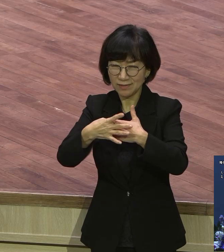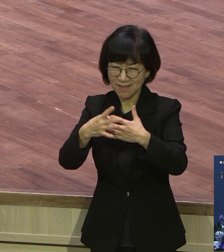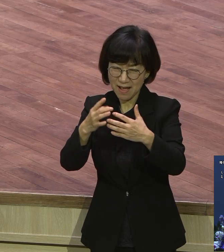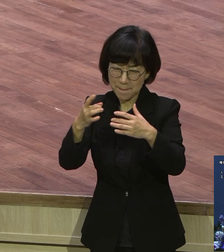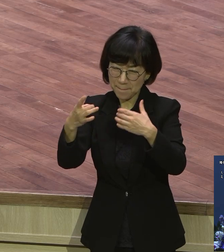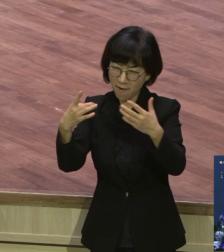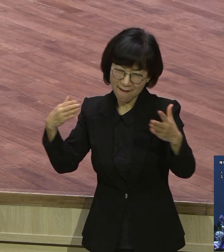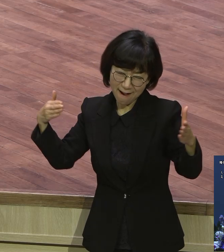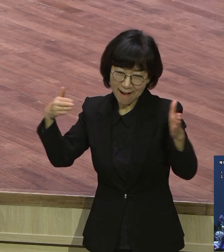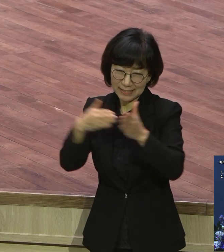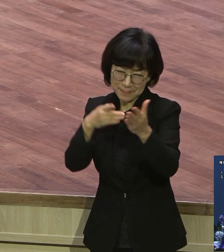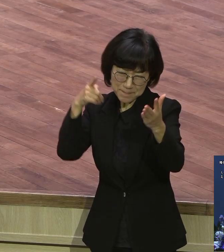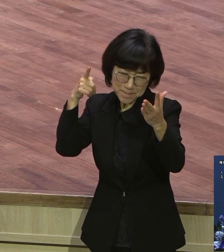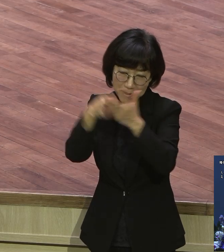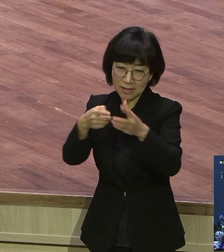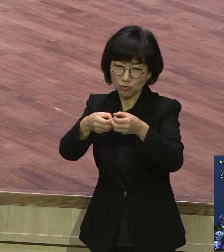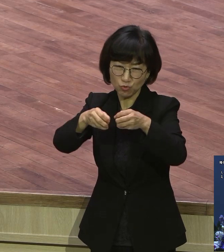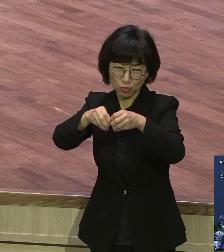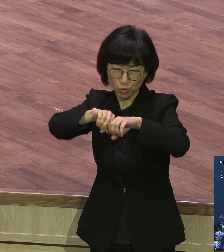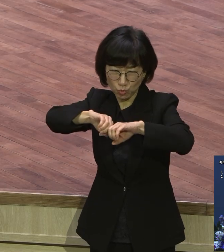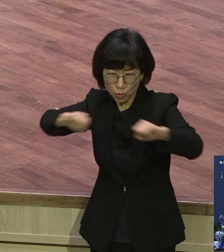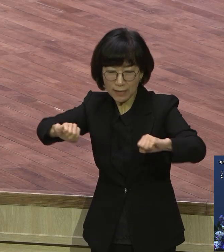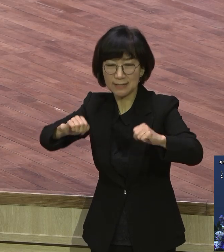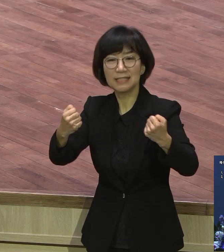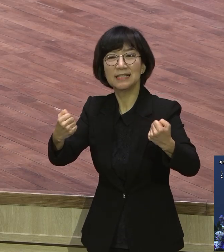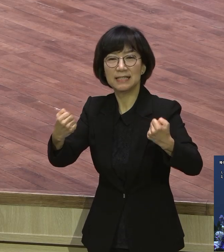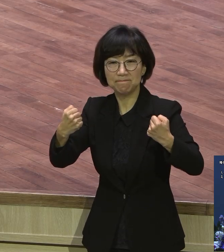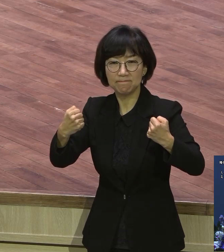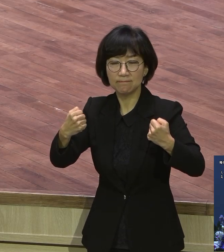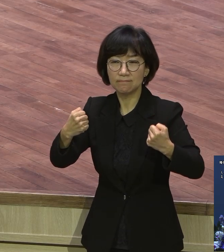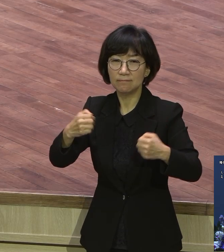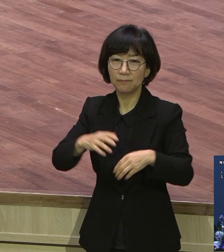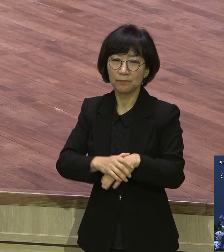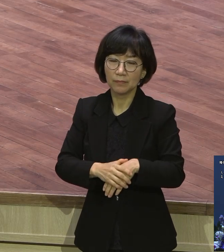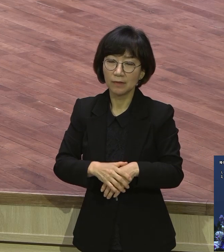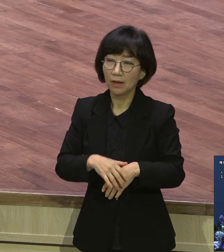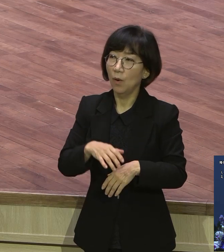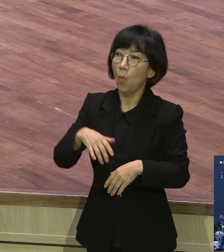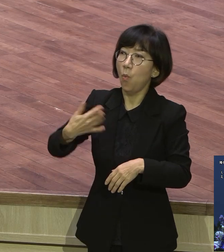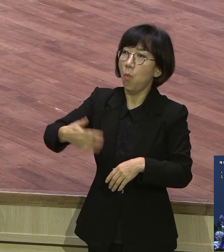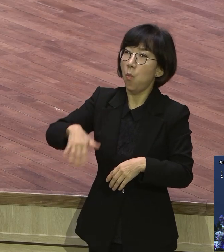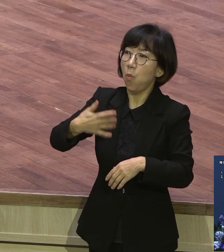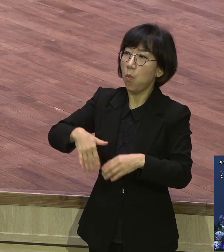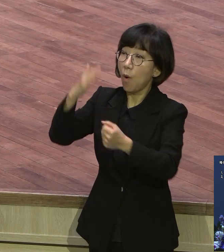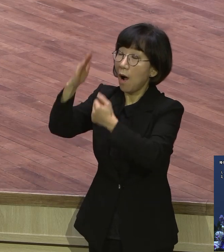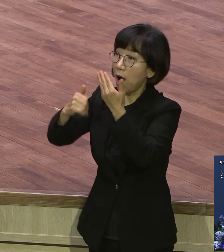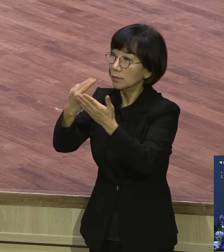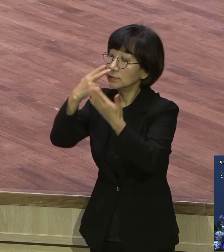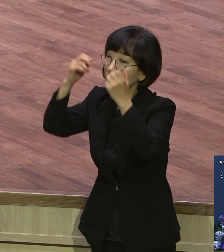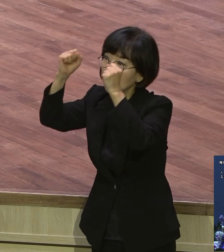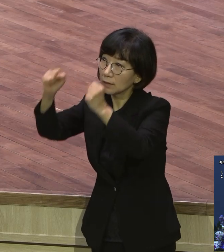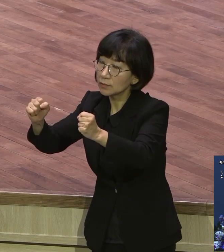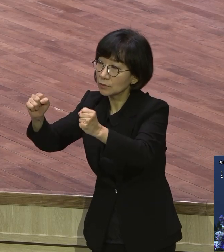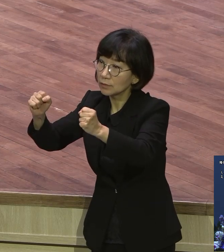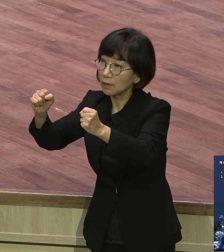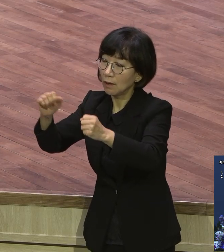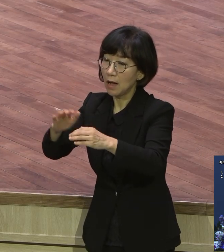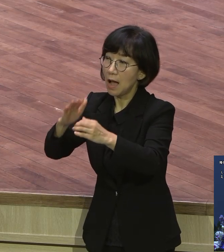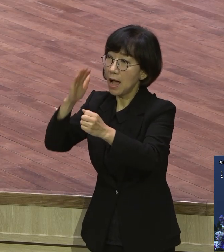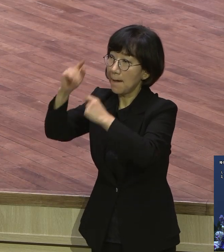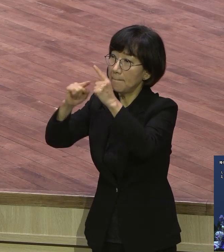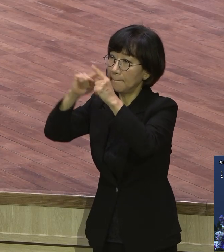만난 사람 야 하나님이 살아계시나 말씀이 육신이 되어 하나님의 만난 사람은